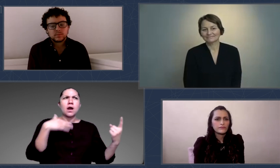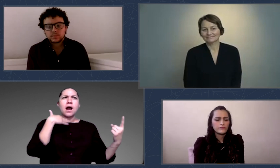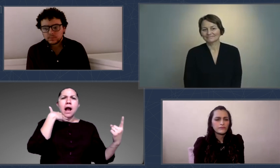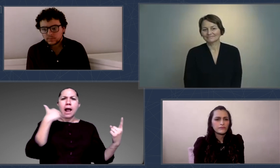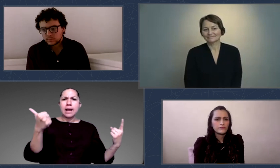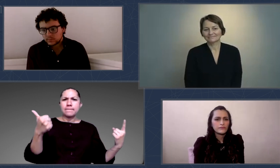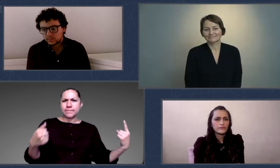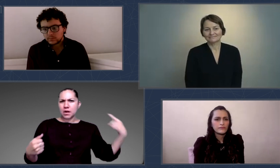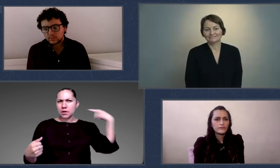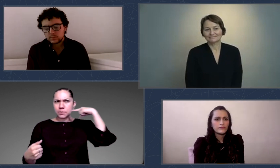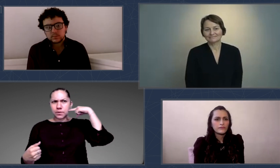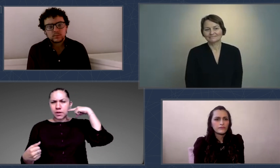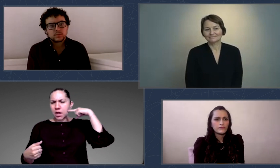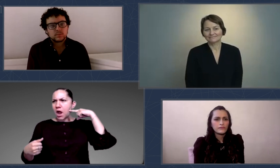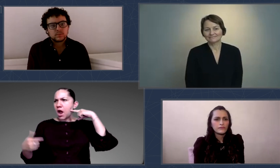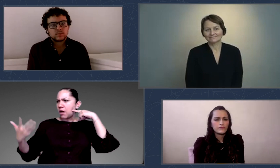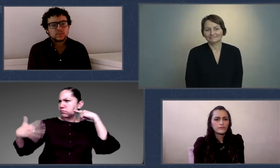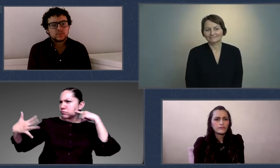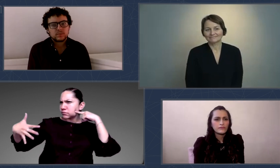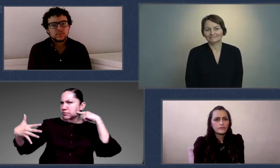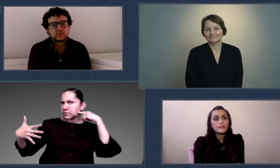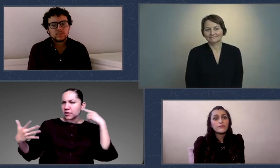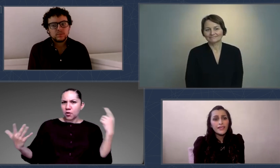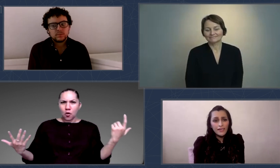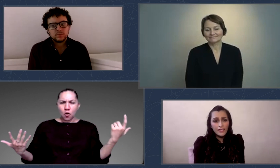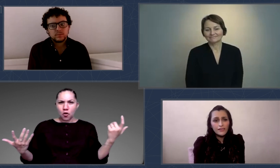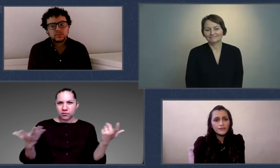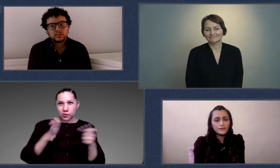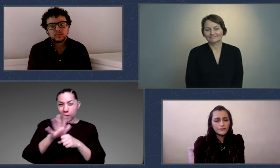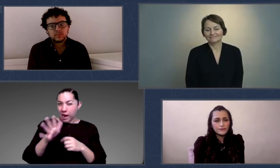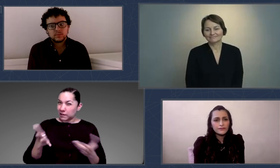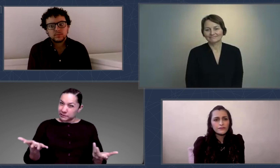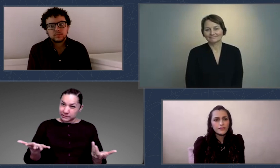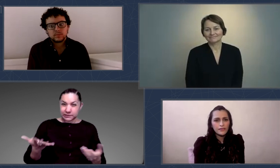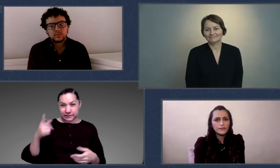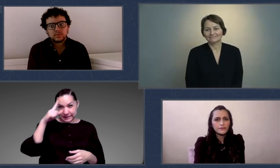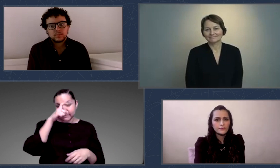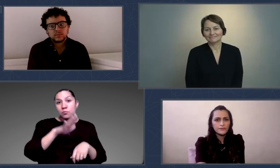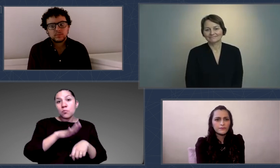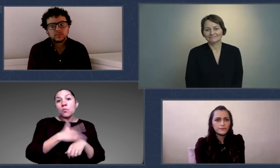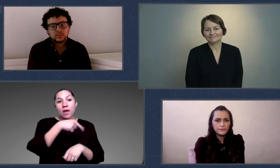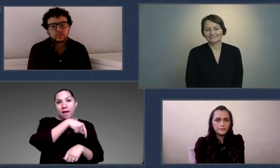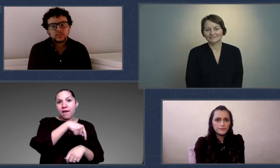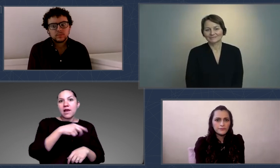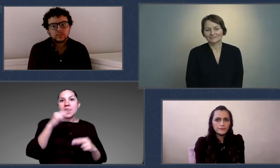aunque deberíamos pensar cómo hacer esto porque hay muchísimos niveles distintos.